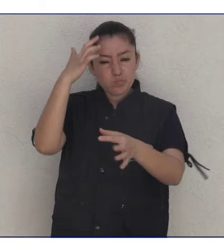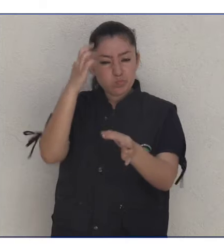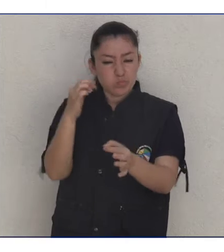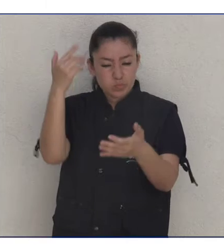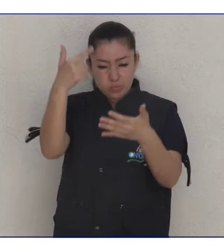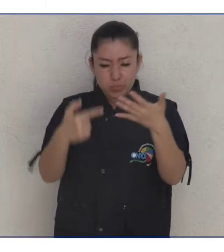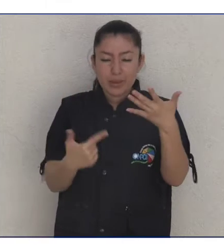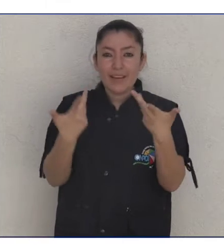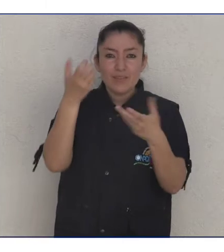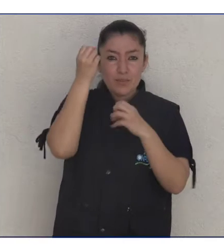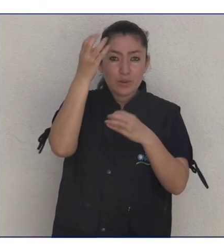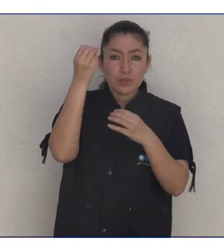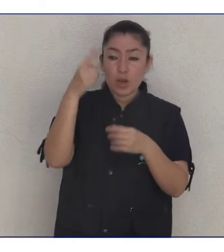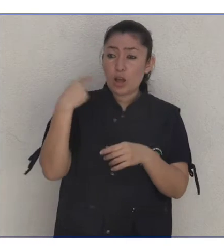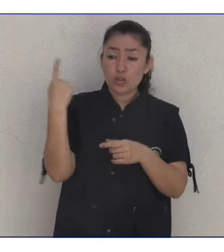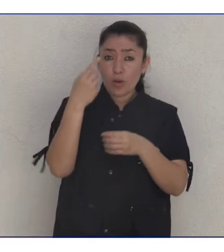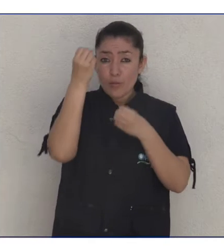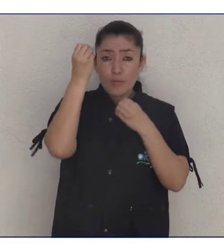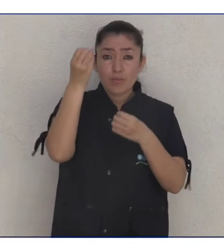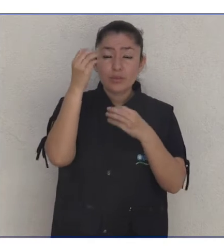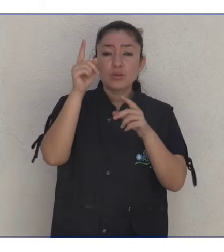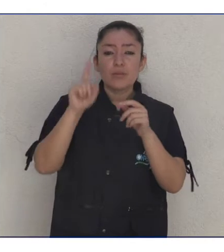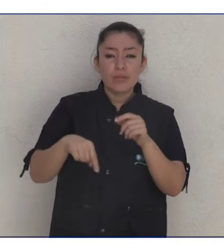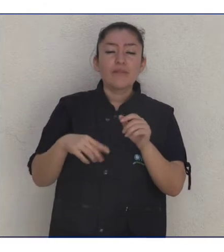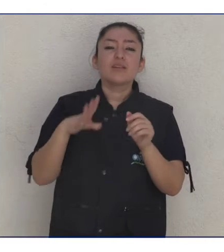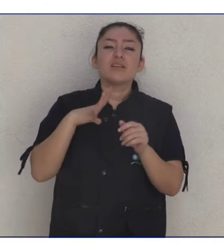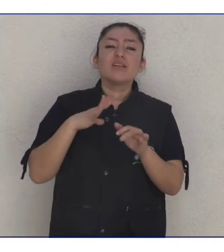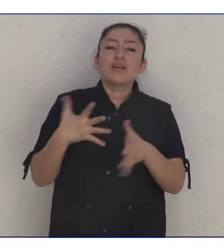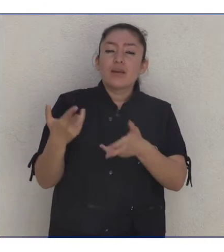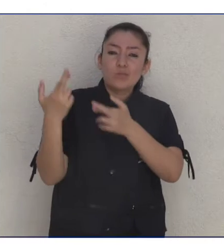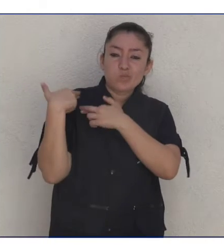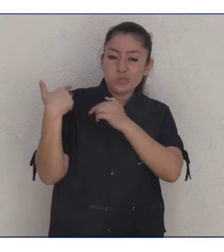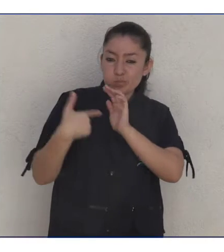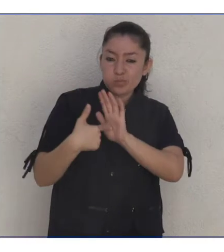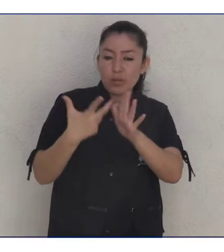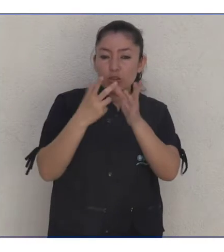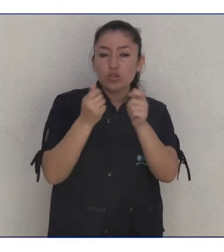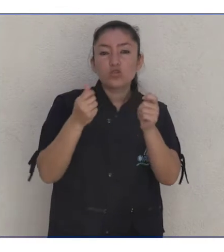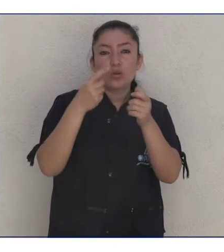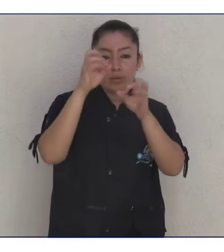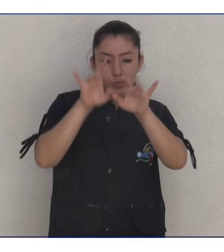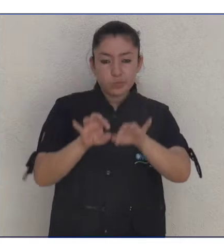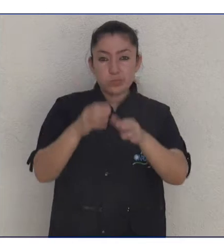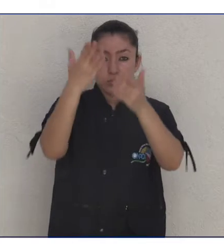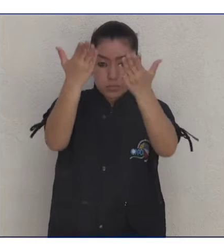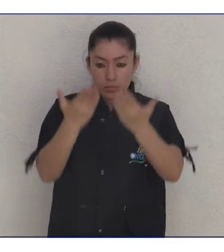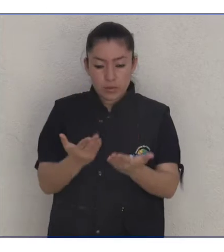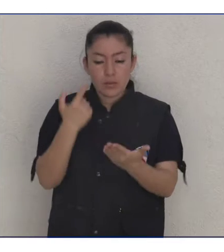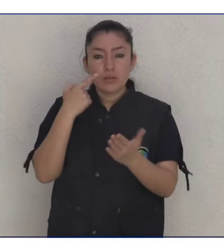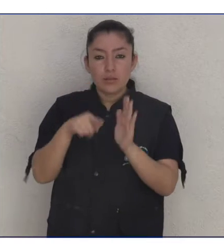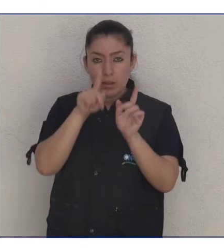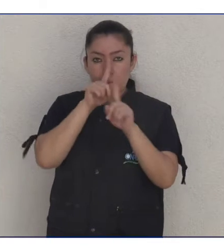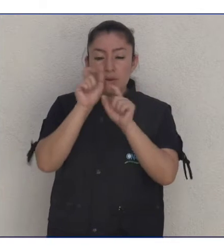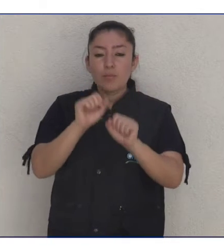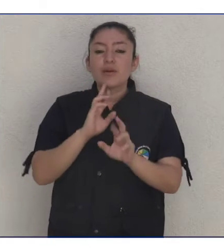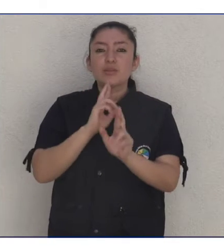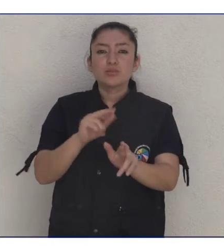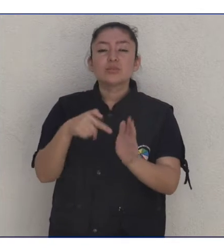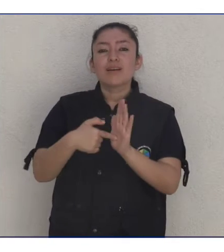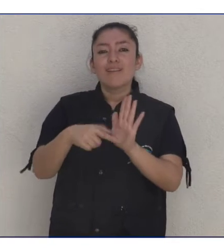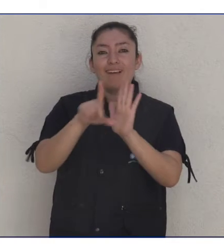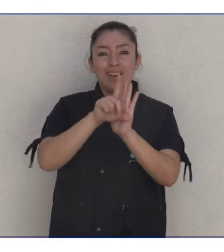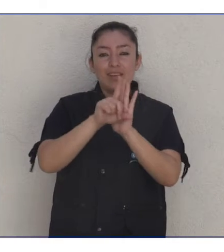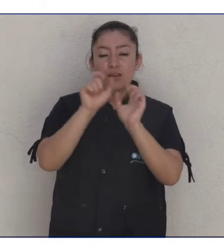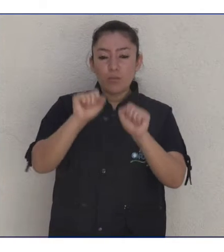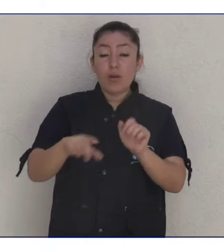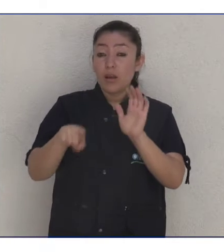información. A toda solicitud de información pública deberá recaer una resolución por escrito, En caso de ampliación del término de respuesta establecido en